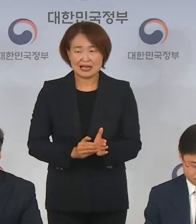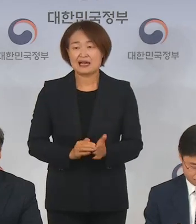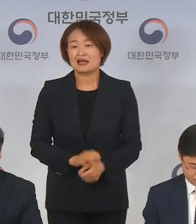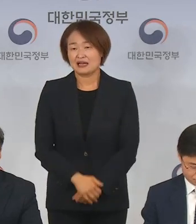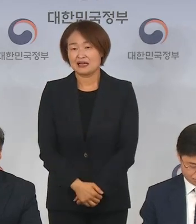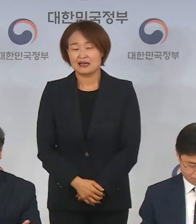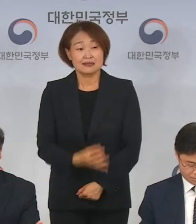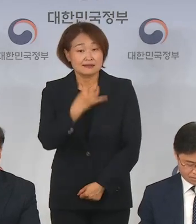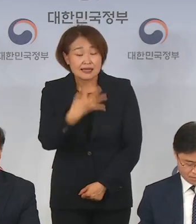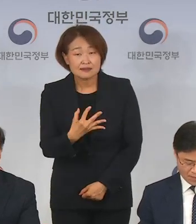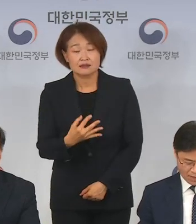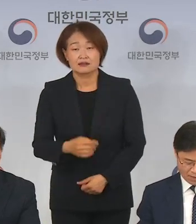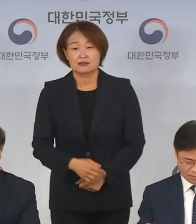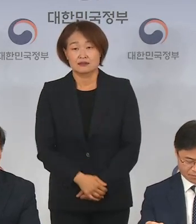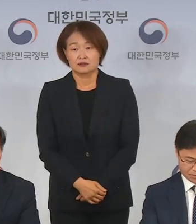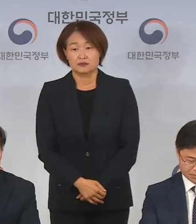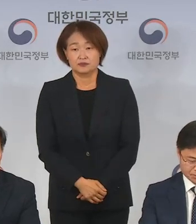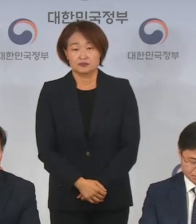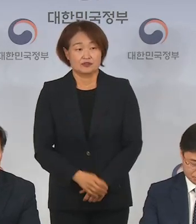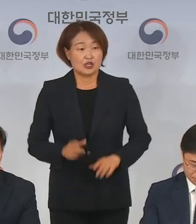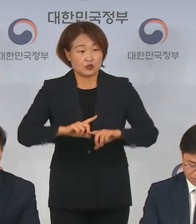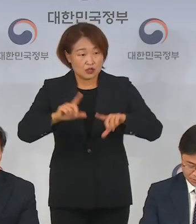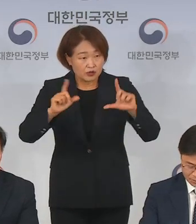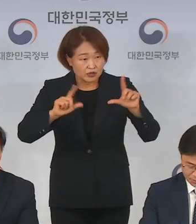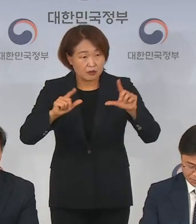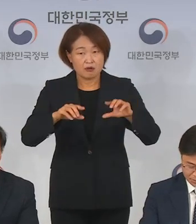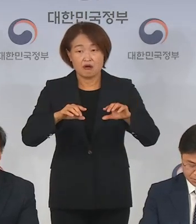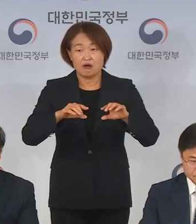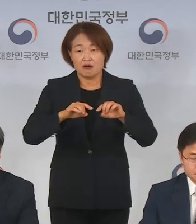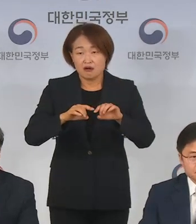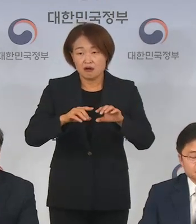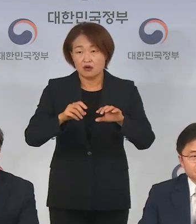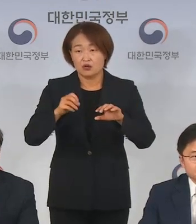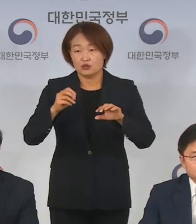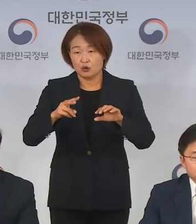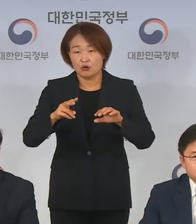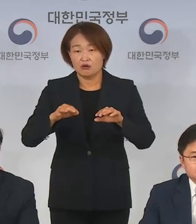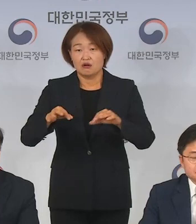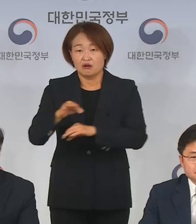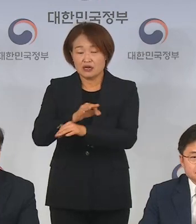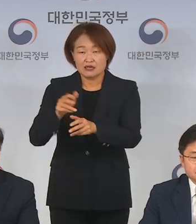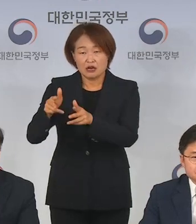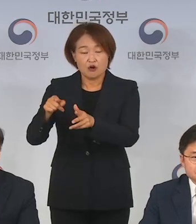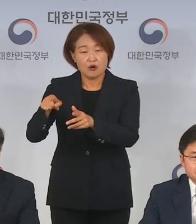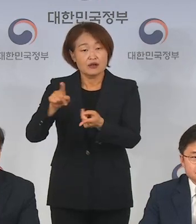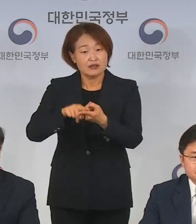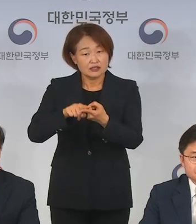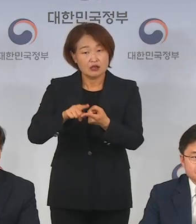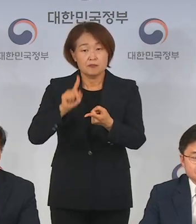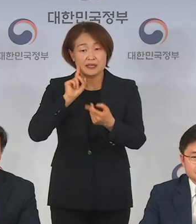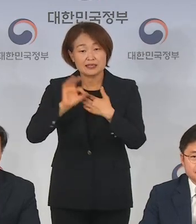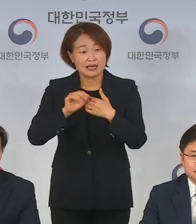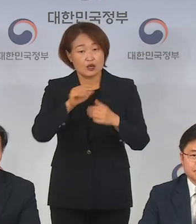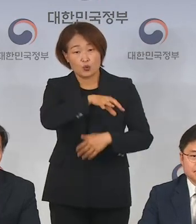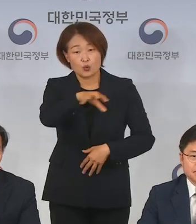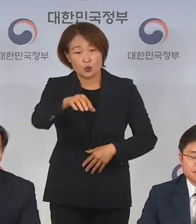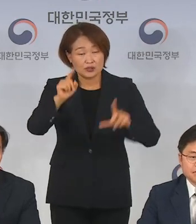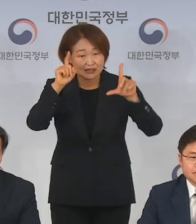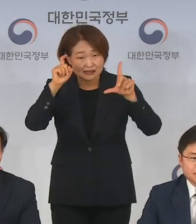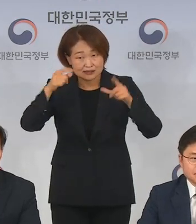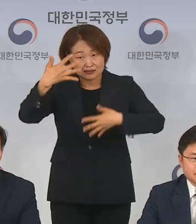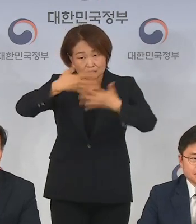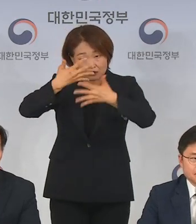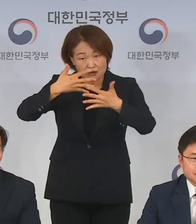대신 그 현장에서 그 도쿄 전력이라든지 그 관계자가 현장 사진이라든지 필요하다면 동영상